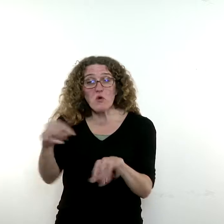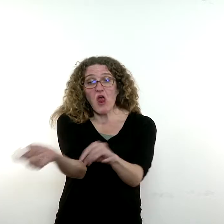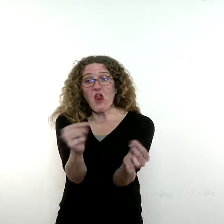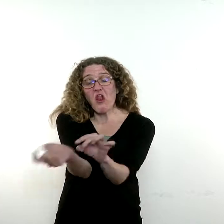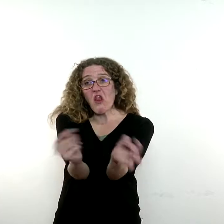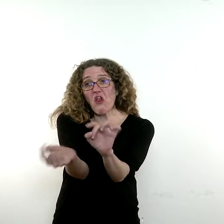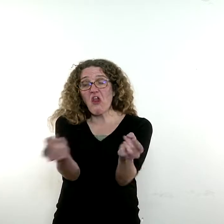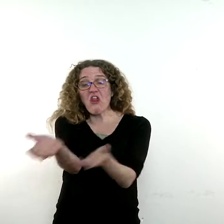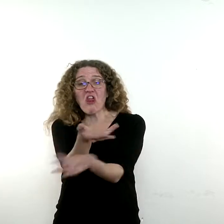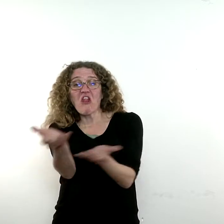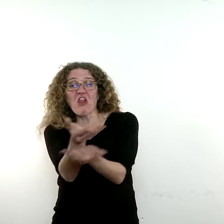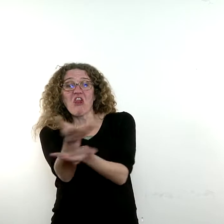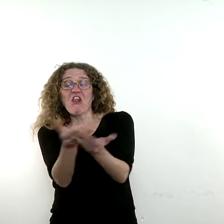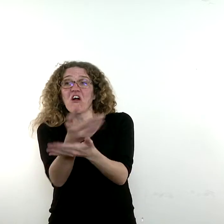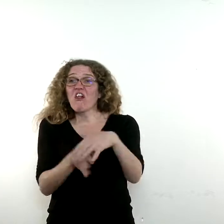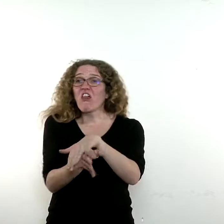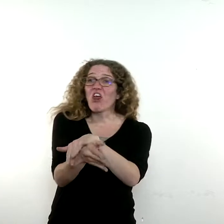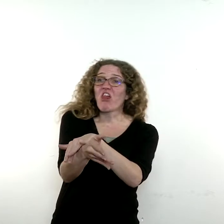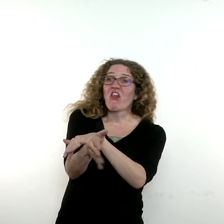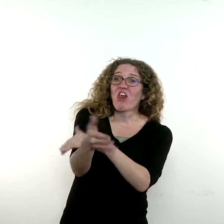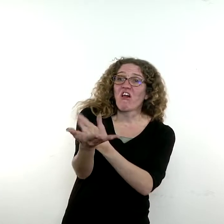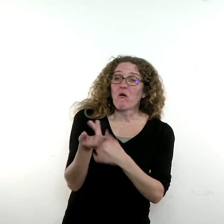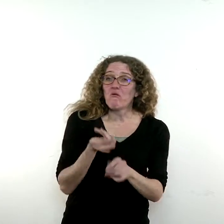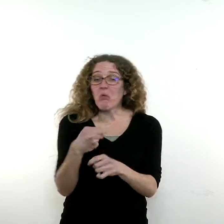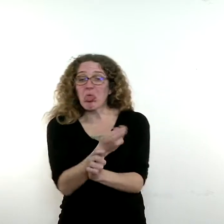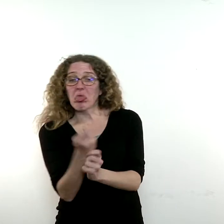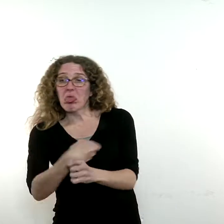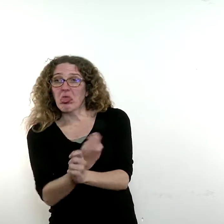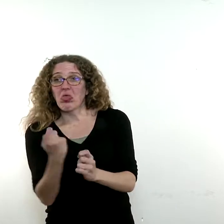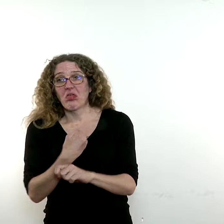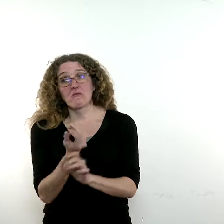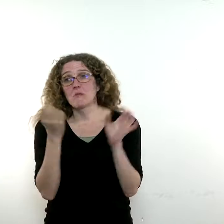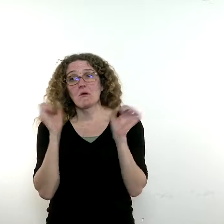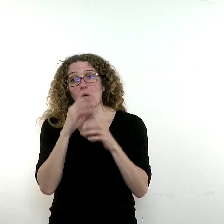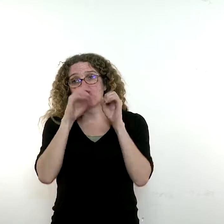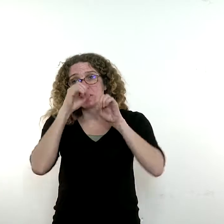importantes. Et ces espèces de mesquineries, sincèrement, il faudrait s'en passer.